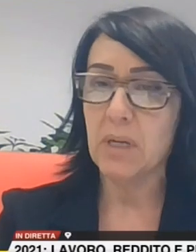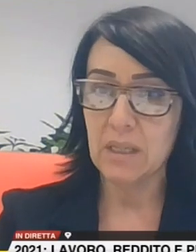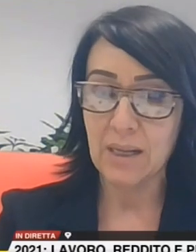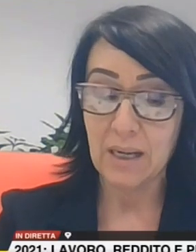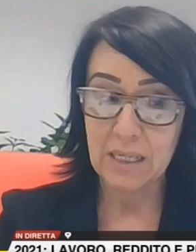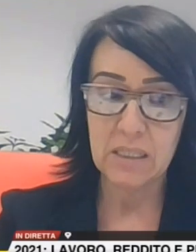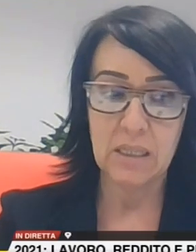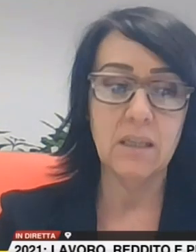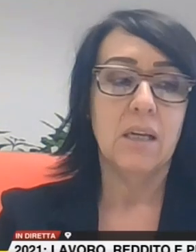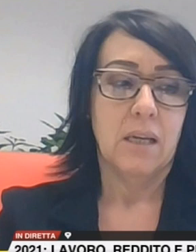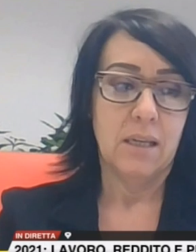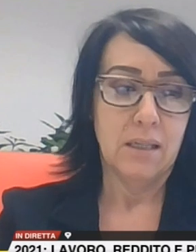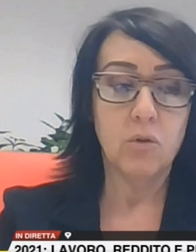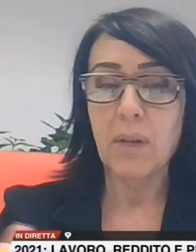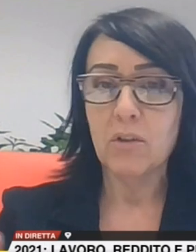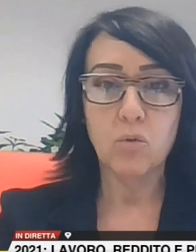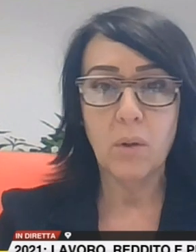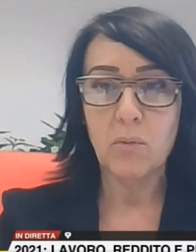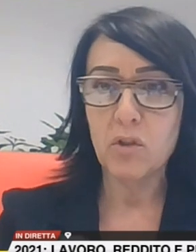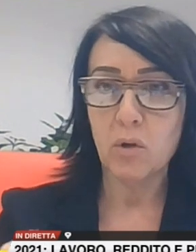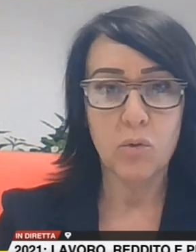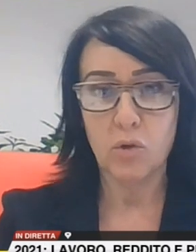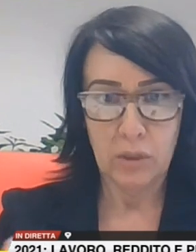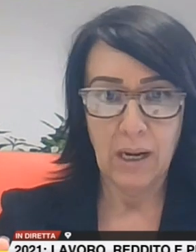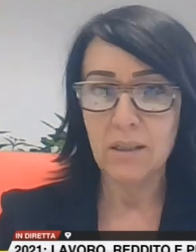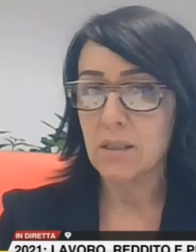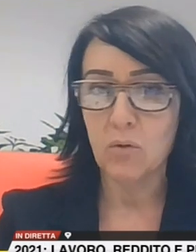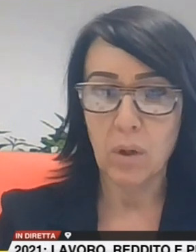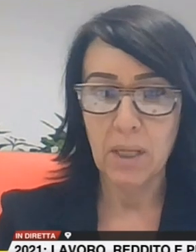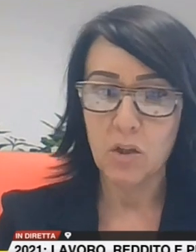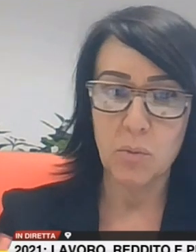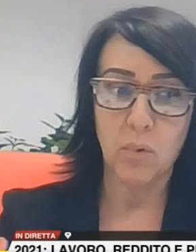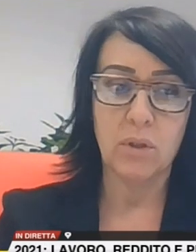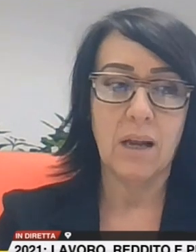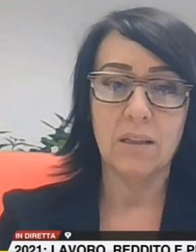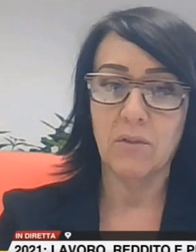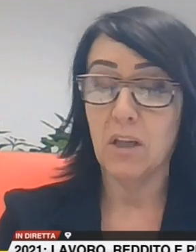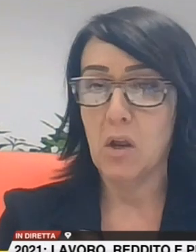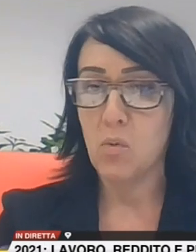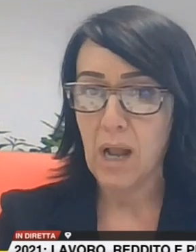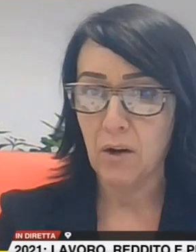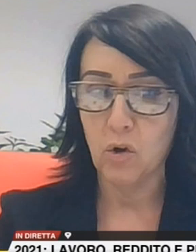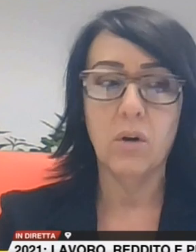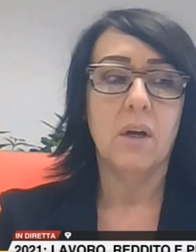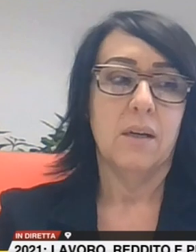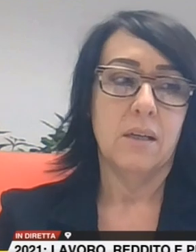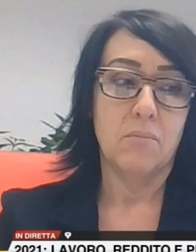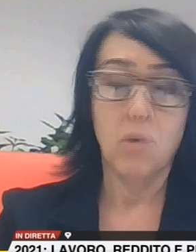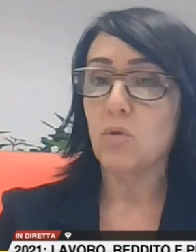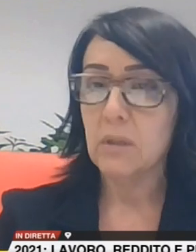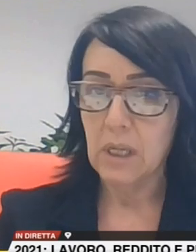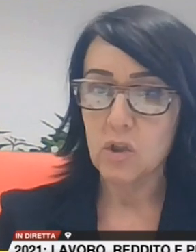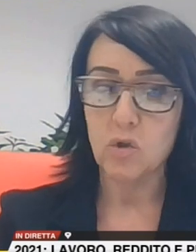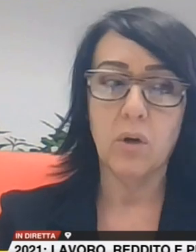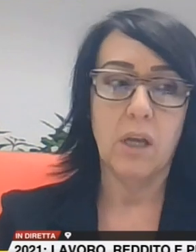per presentare l'ISEE, nel 2021 abbiamo visto che questo trend sicuramente ci porterà ad avere un anno